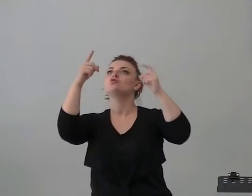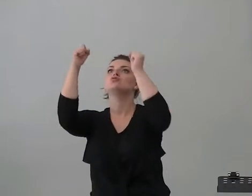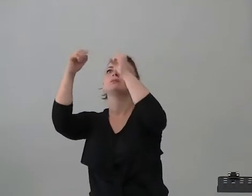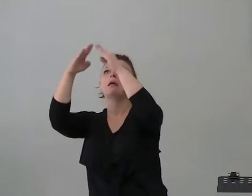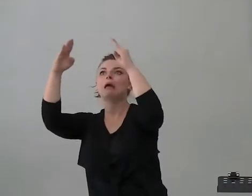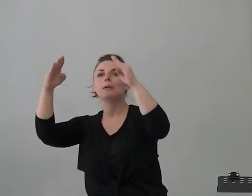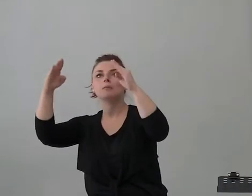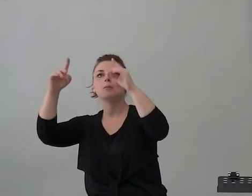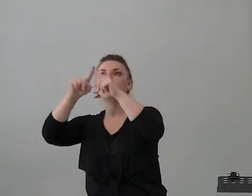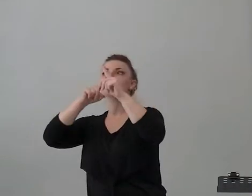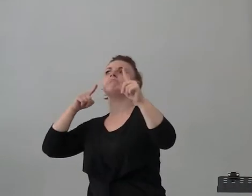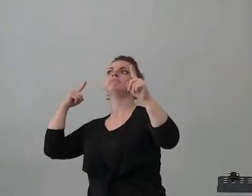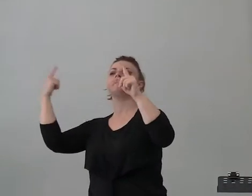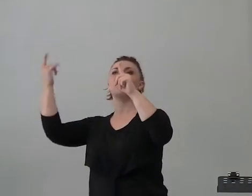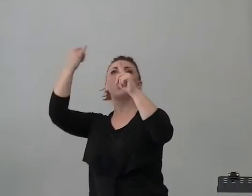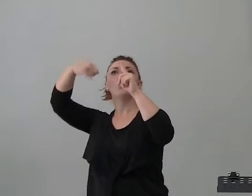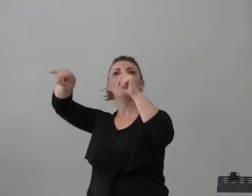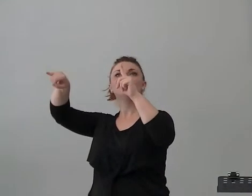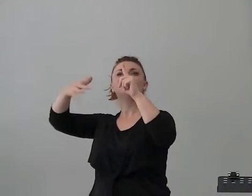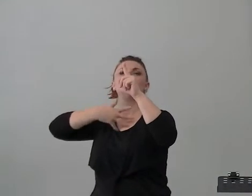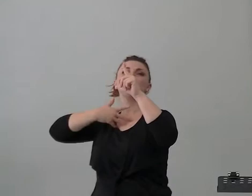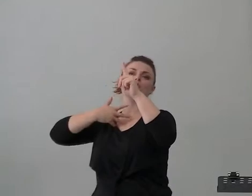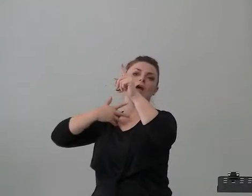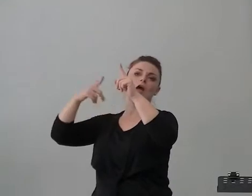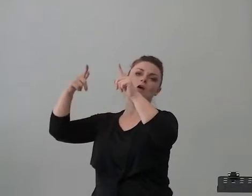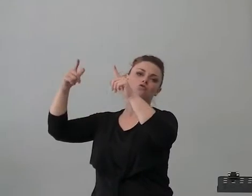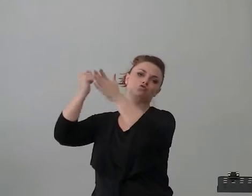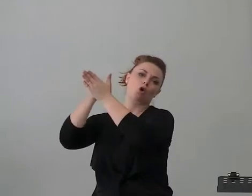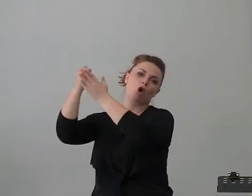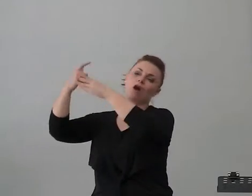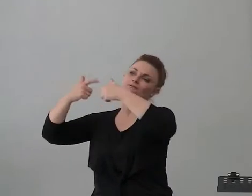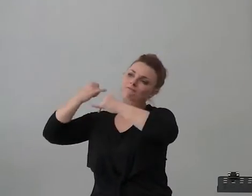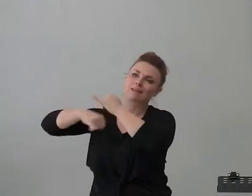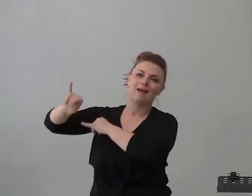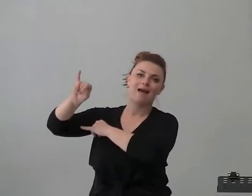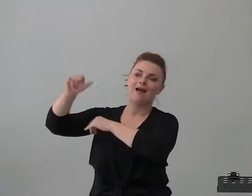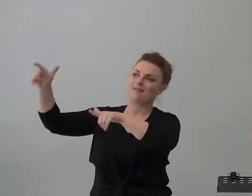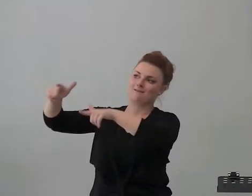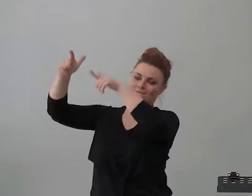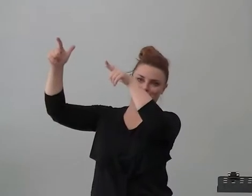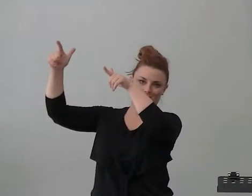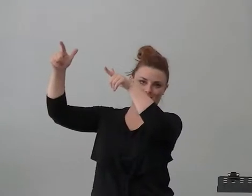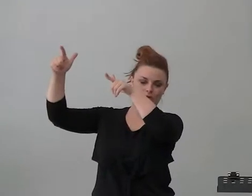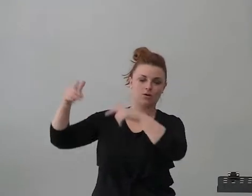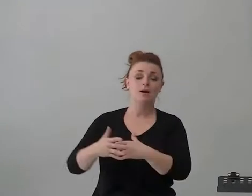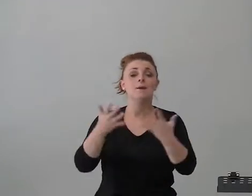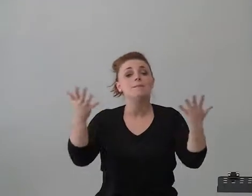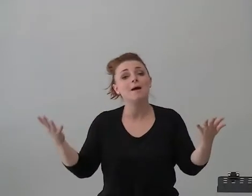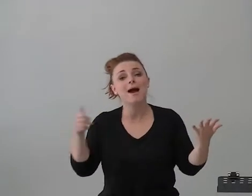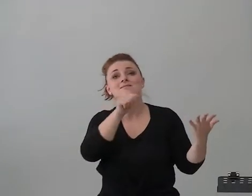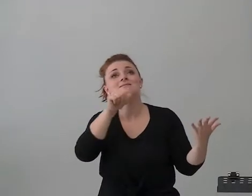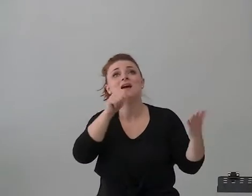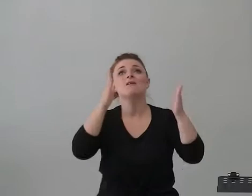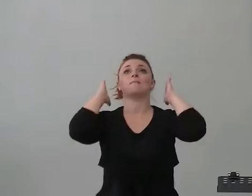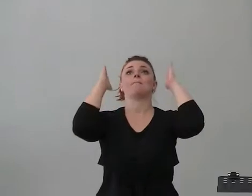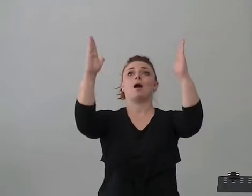finisce la storia del fico. Perché quel pezzo in mezzo spiega tutto quello